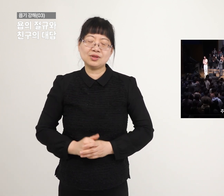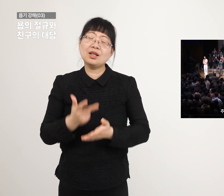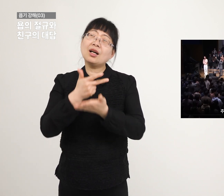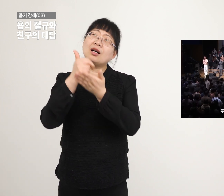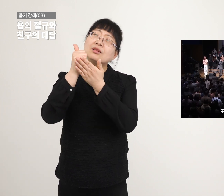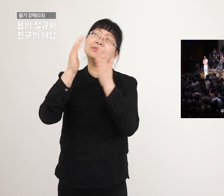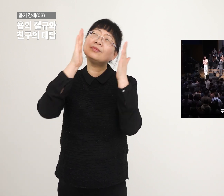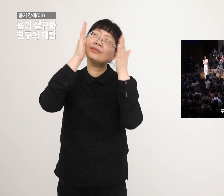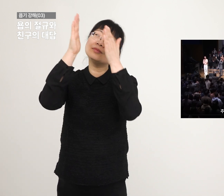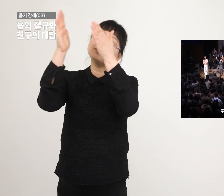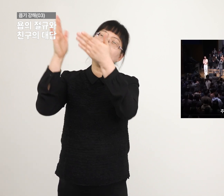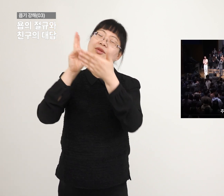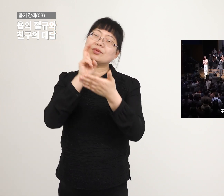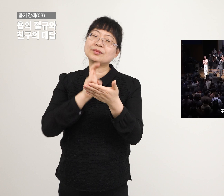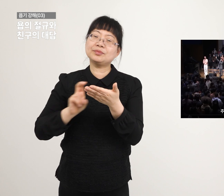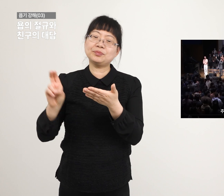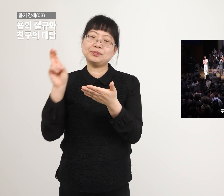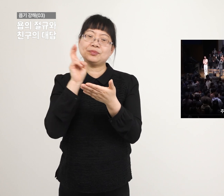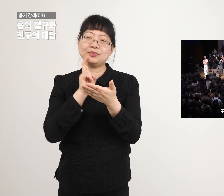주를 향한